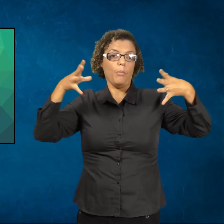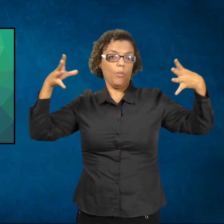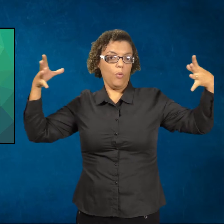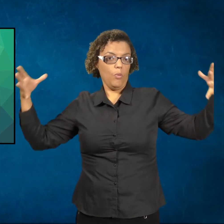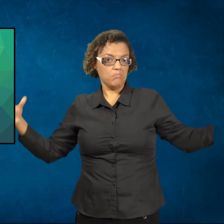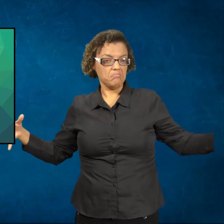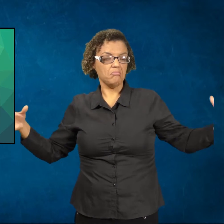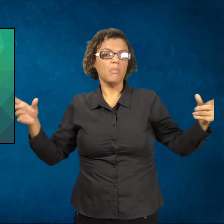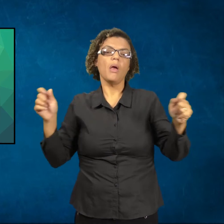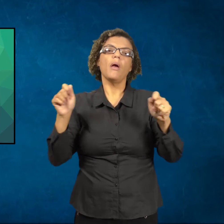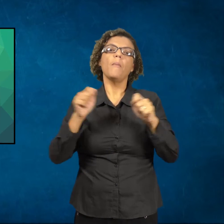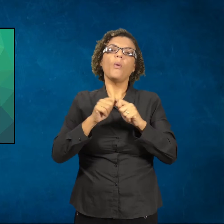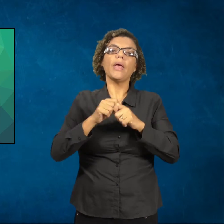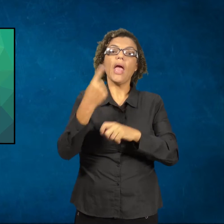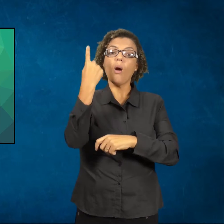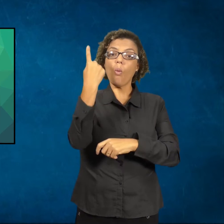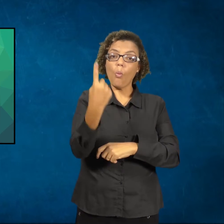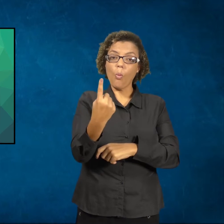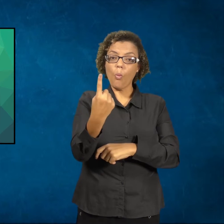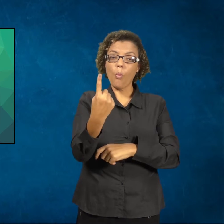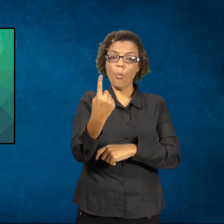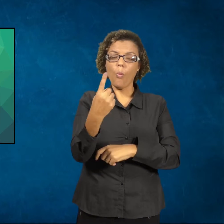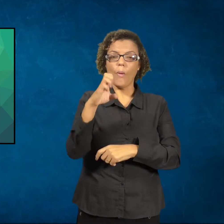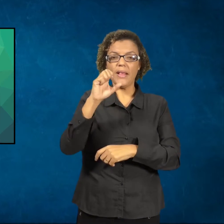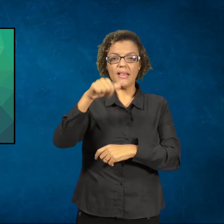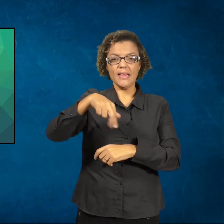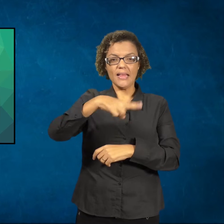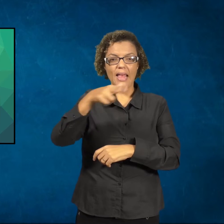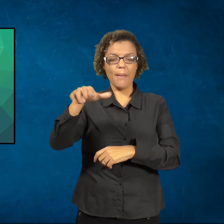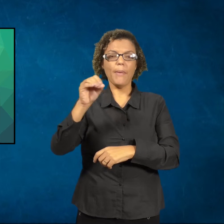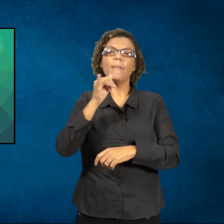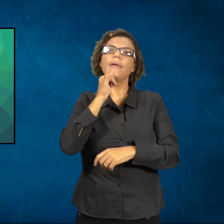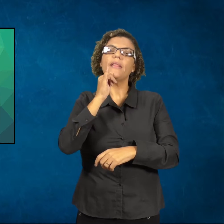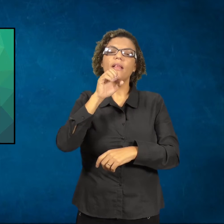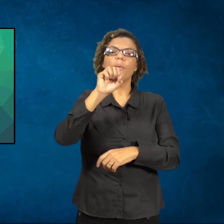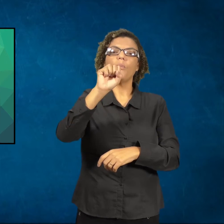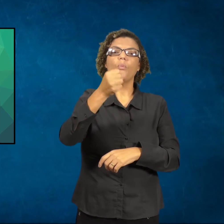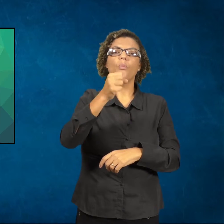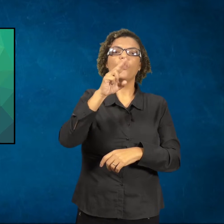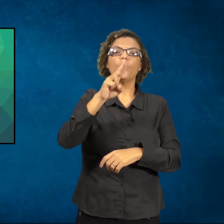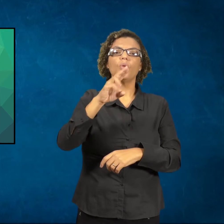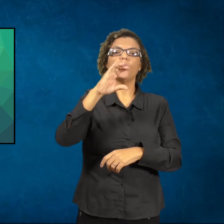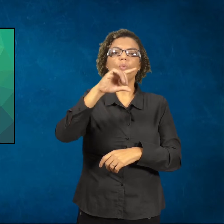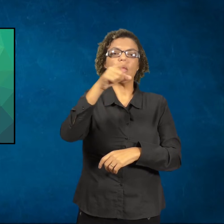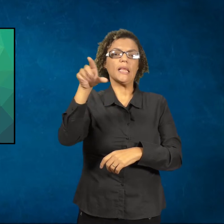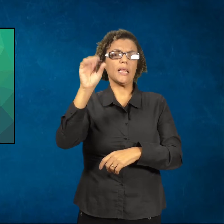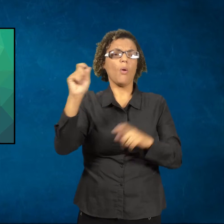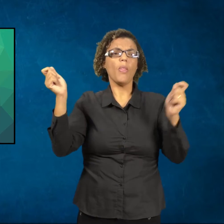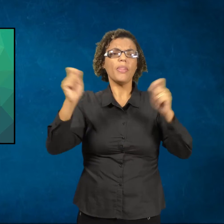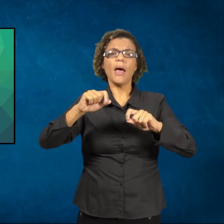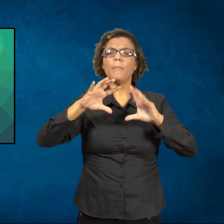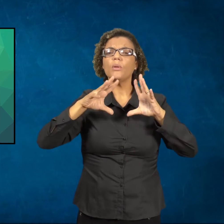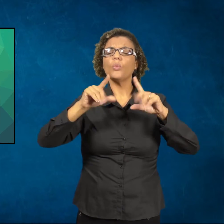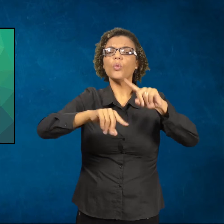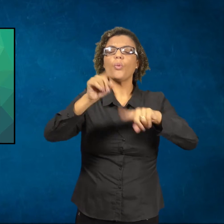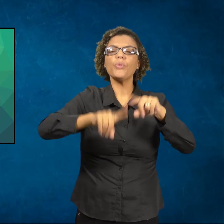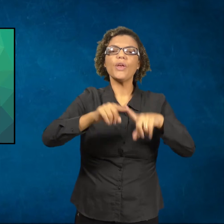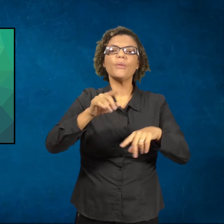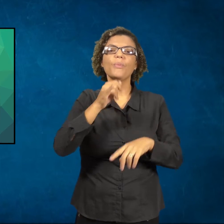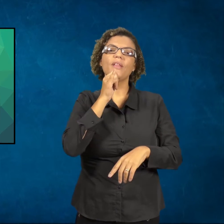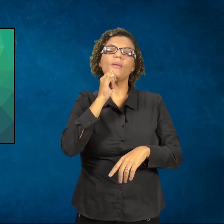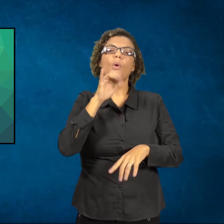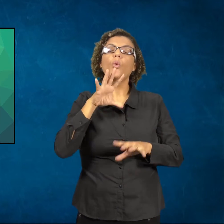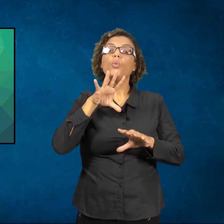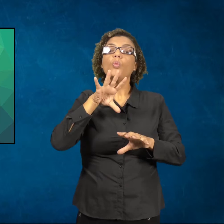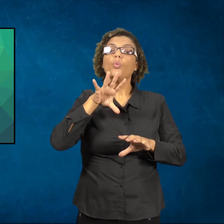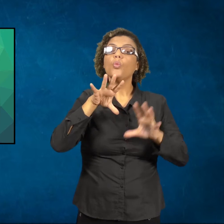eles valem, o esquema de sucção, por exemplo, vale para todos os objetos, tudo que a criança pega põe na boca. Mas, ao mesmo tempo,